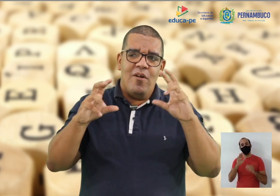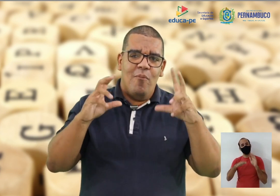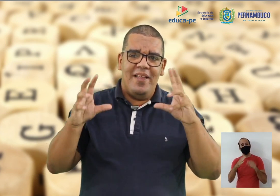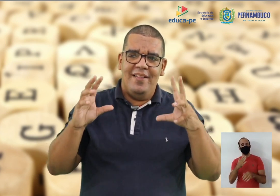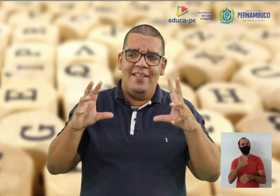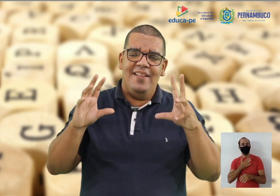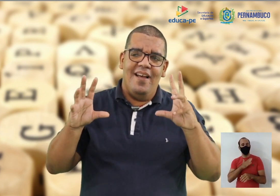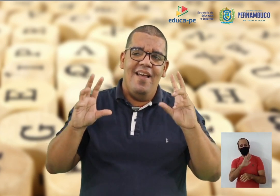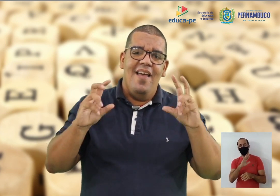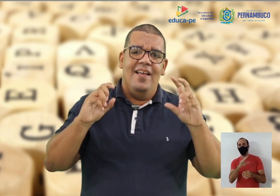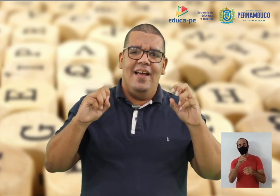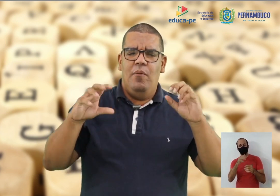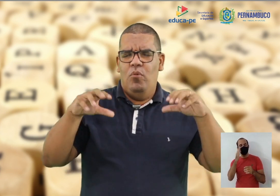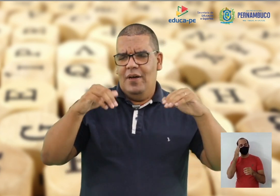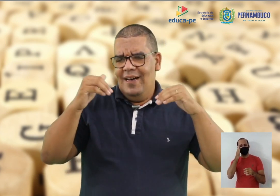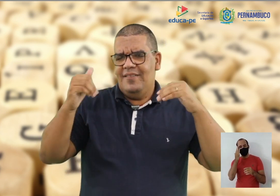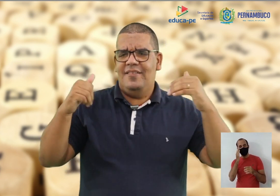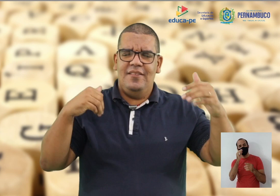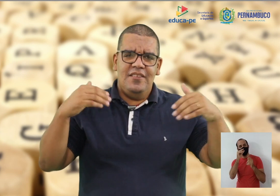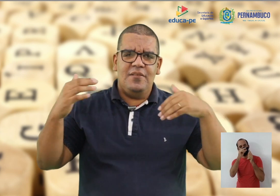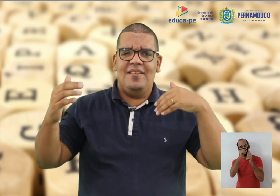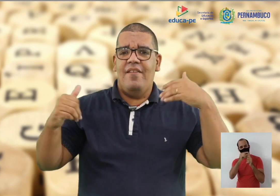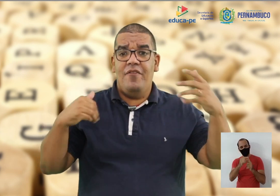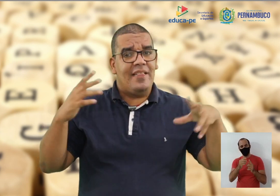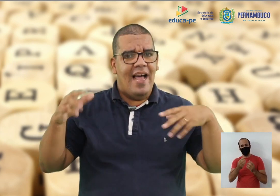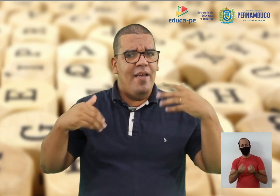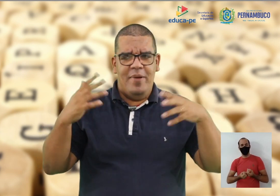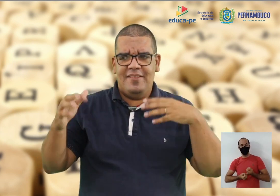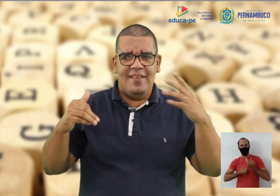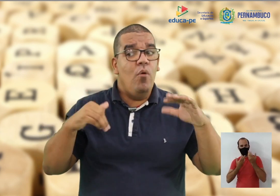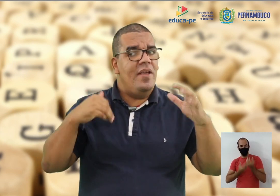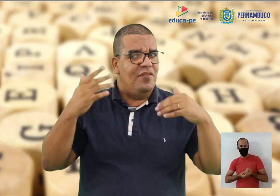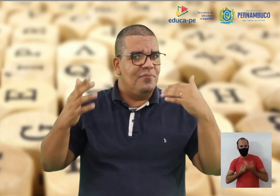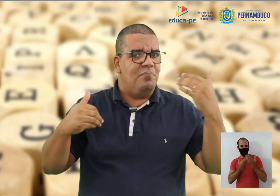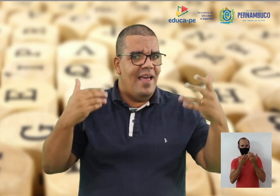não bem compreendida. Se diz que se deve evitar a